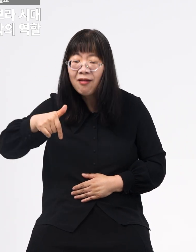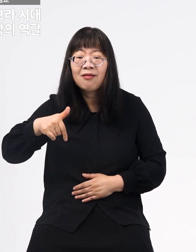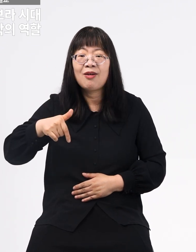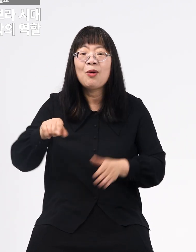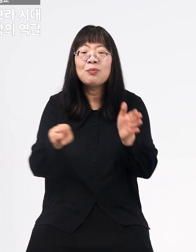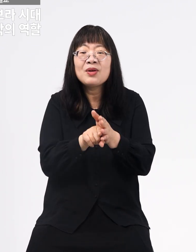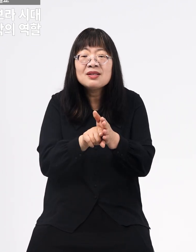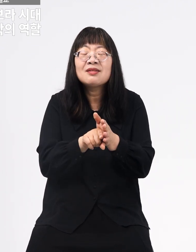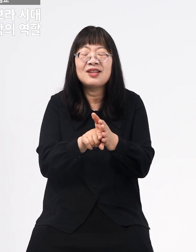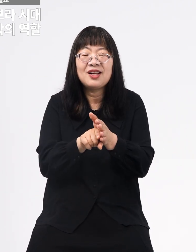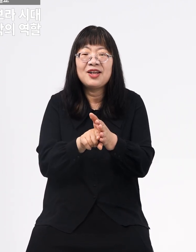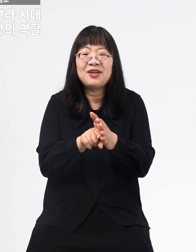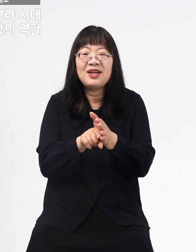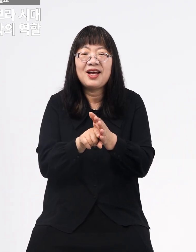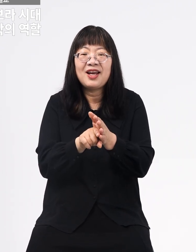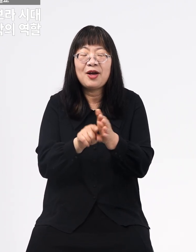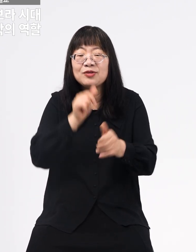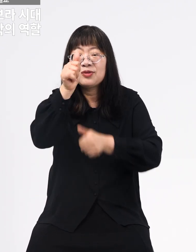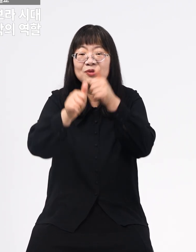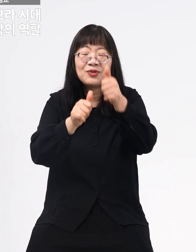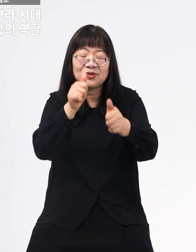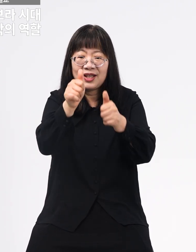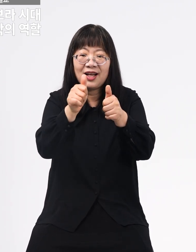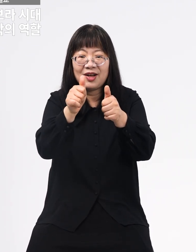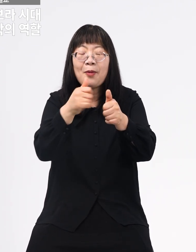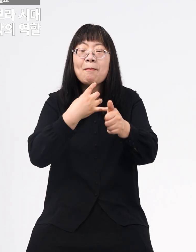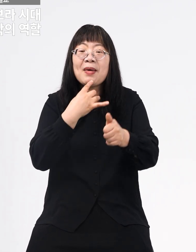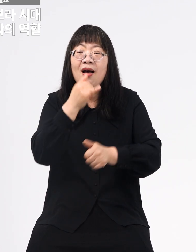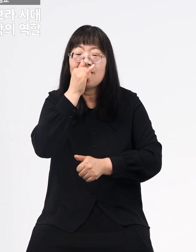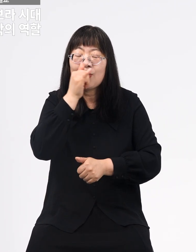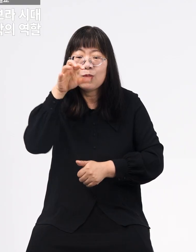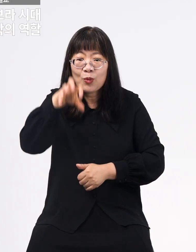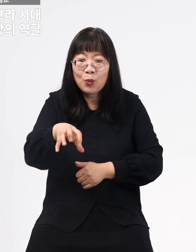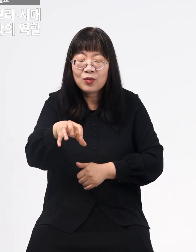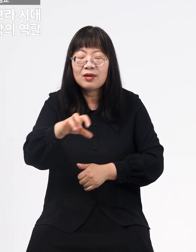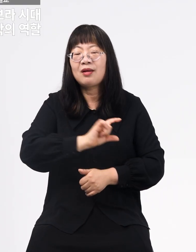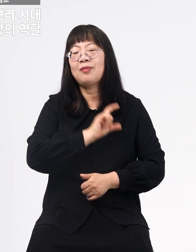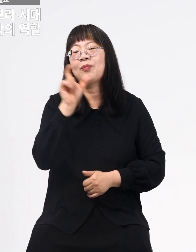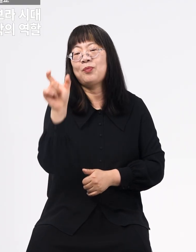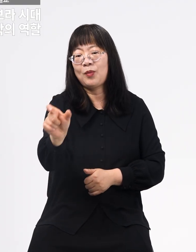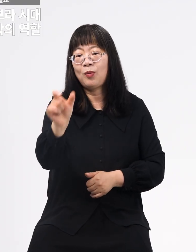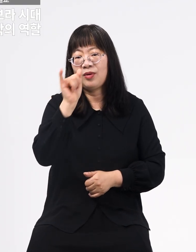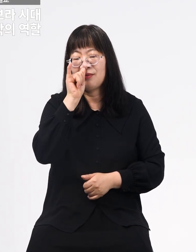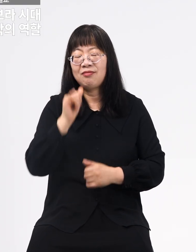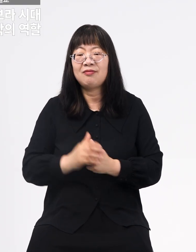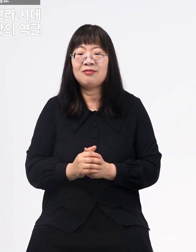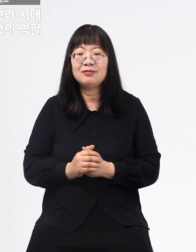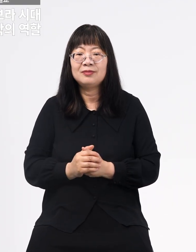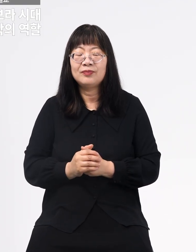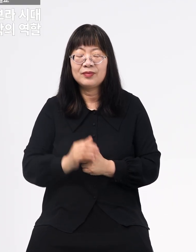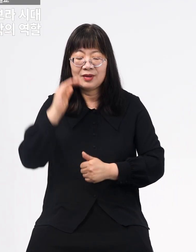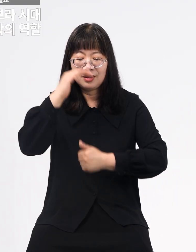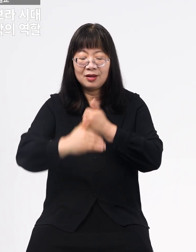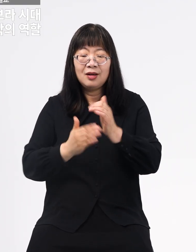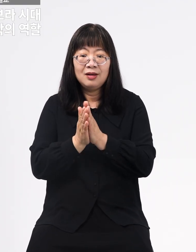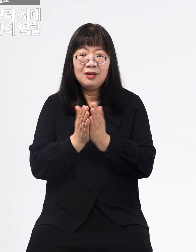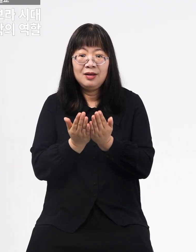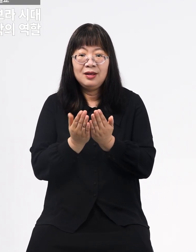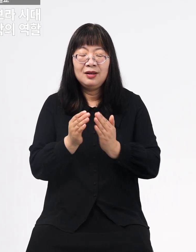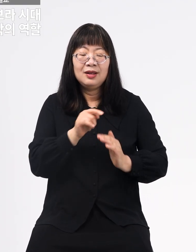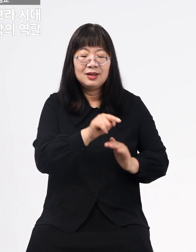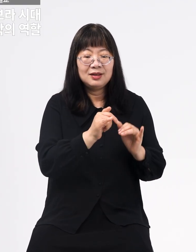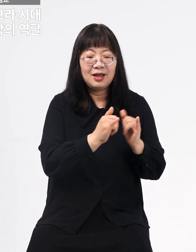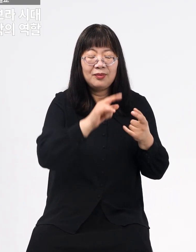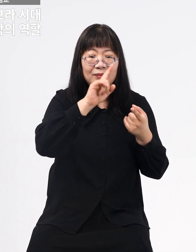바락이 믿음의 전당에 헌정되어 있어요. 그러니까 성경은 이